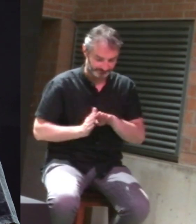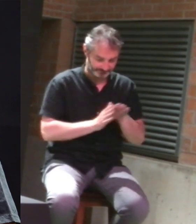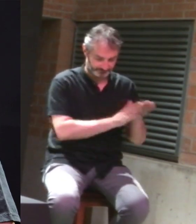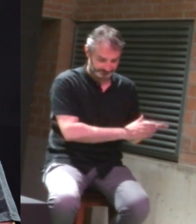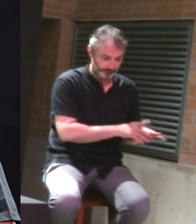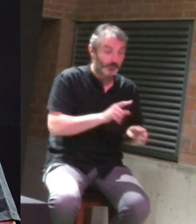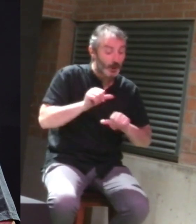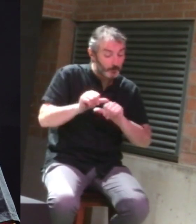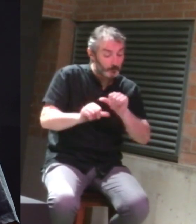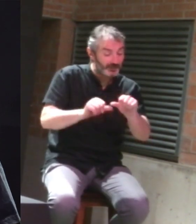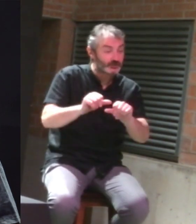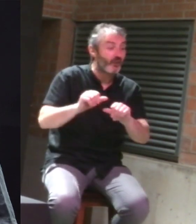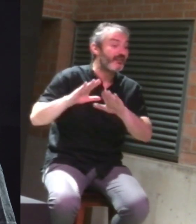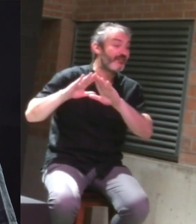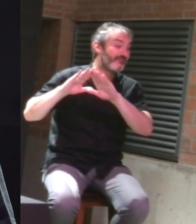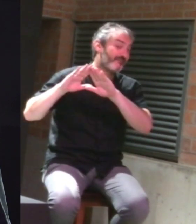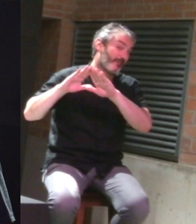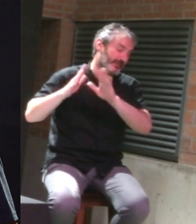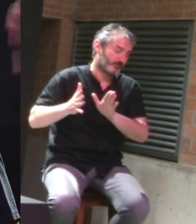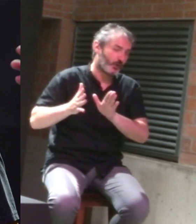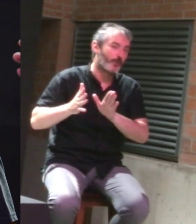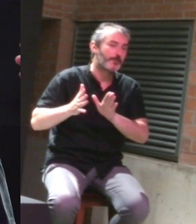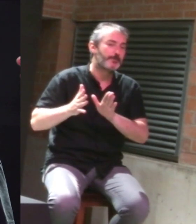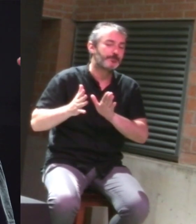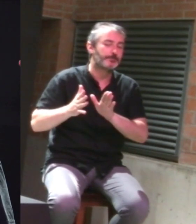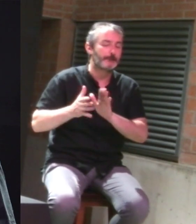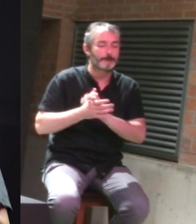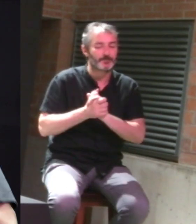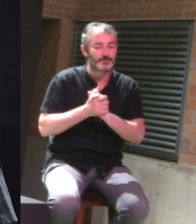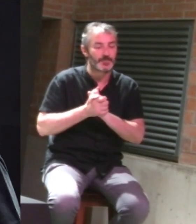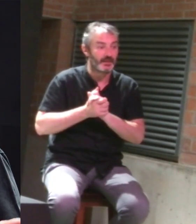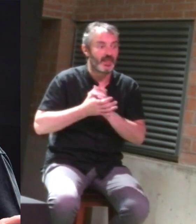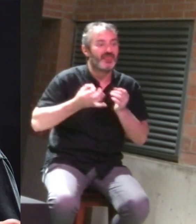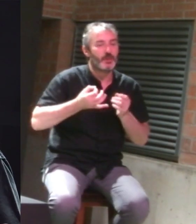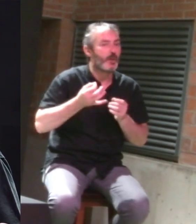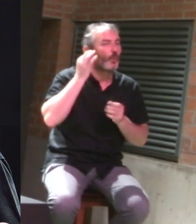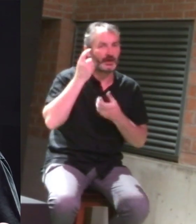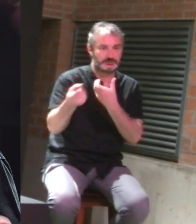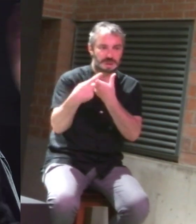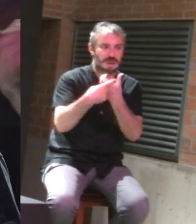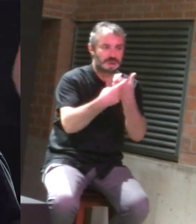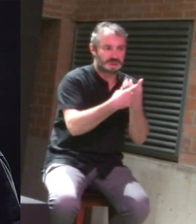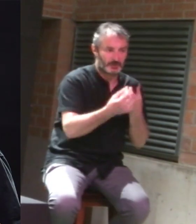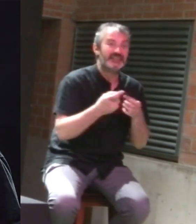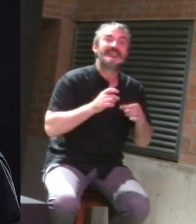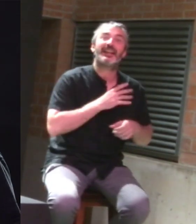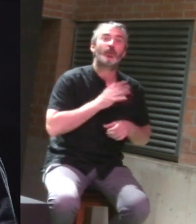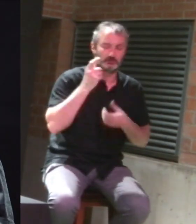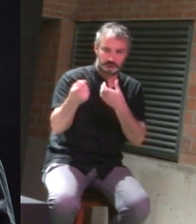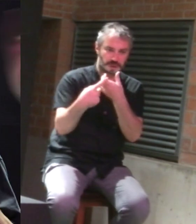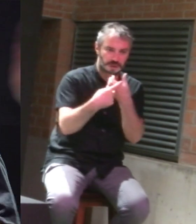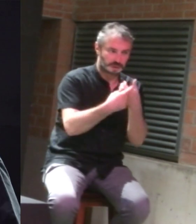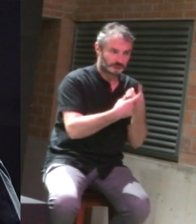proceso de feminización hace necesaria para los obreros sindicados la participación de las mujeres en los sindicatos,